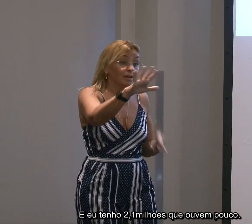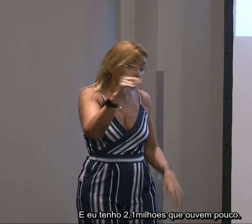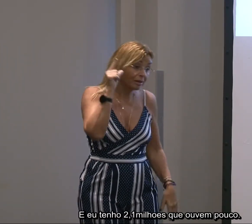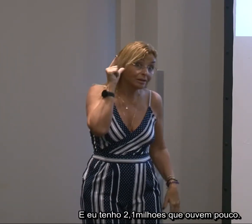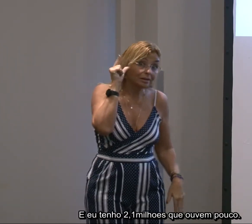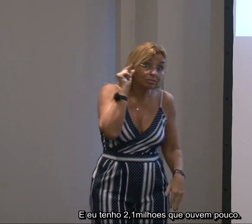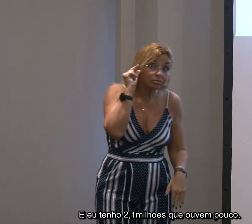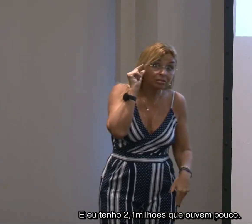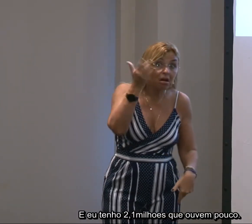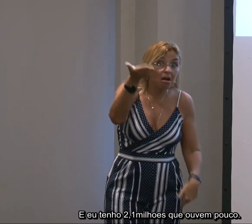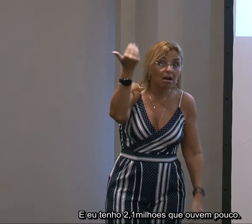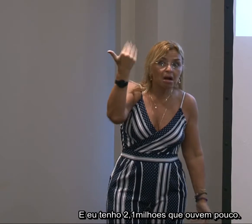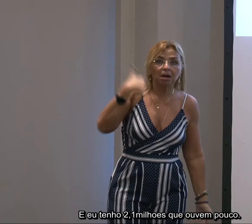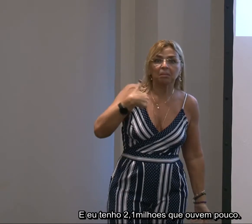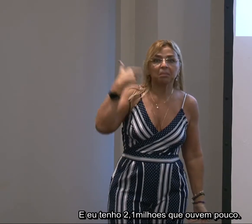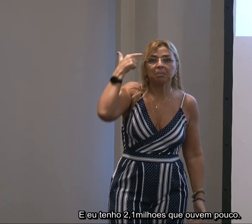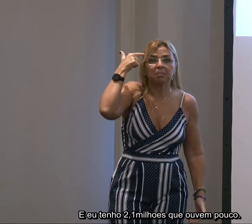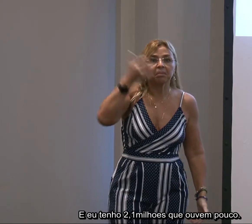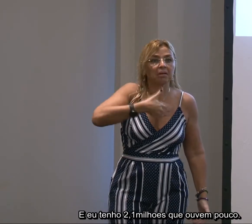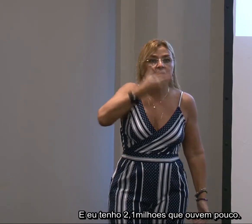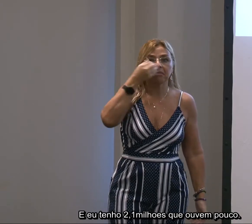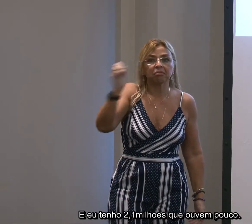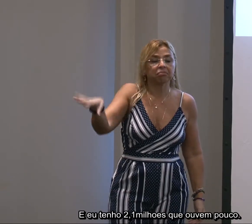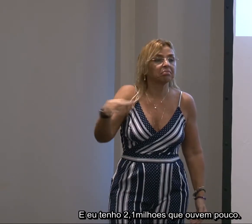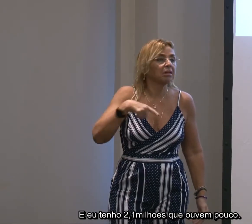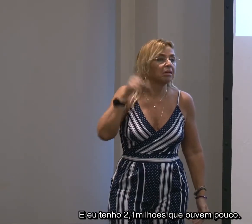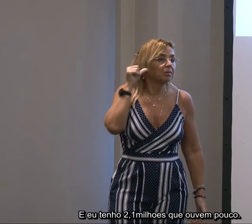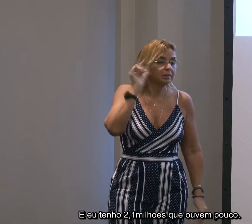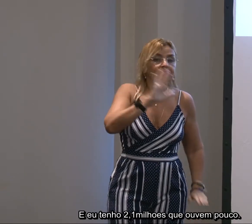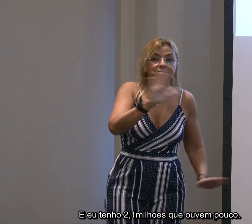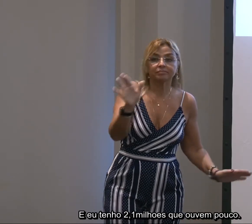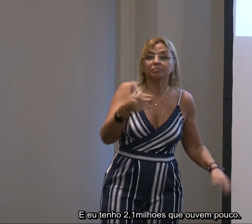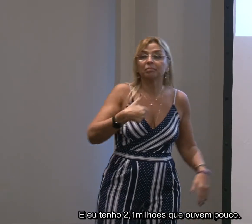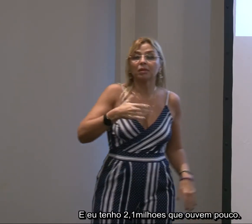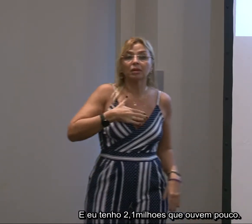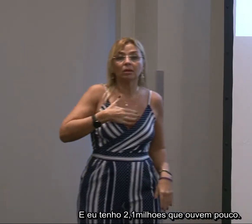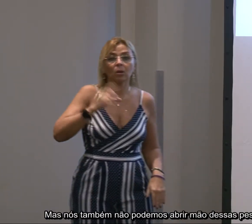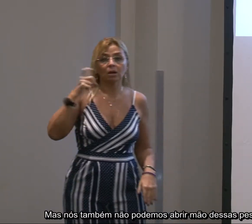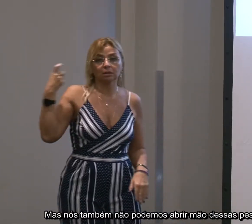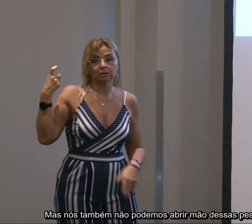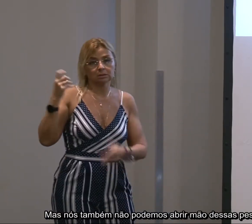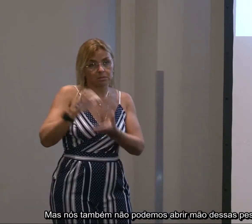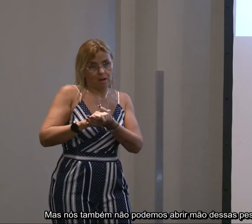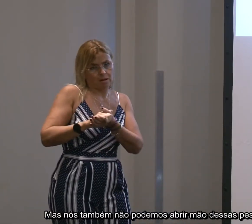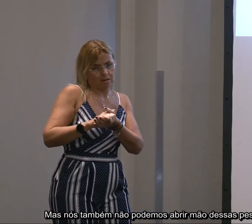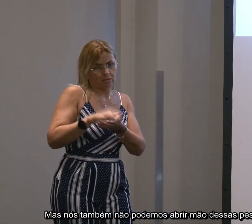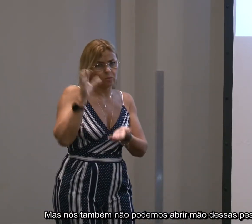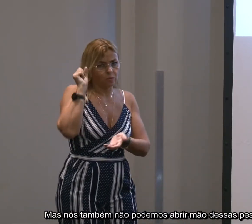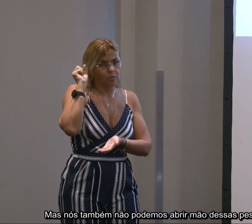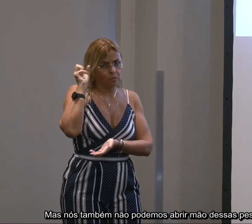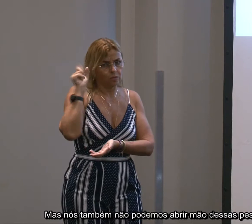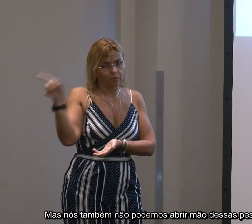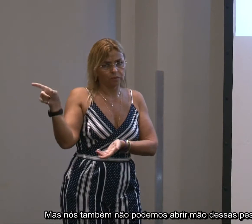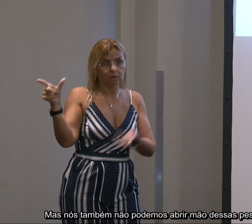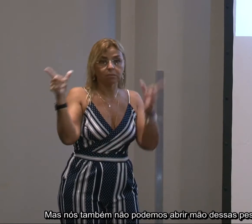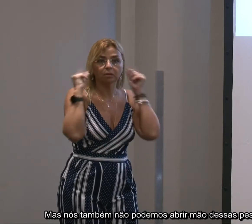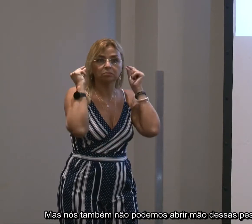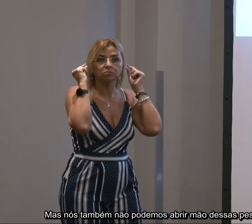tenho 7,5, 2,1 milhões que ouvem pouco, mas a gente também não pode abrir mão